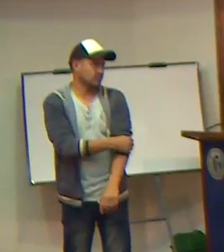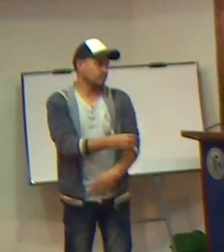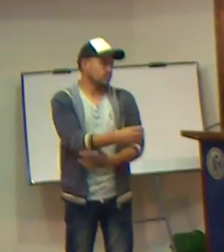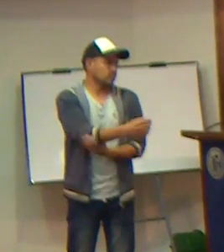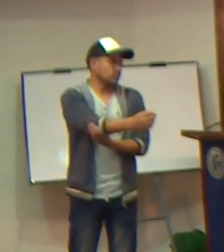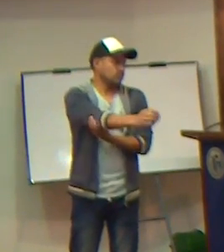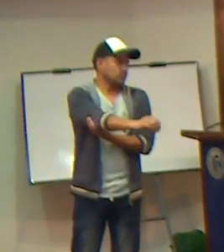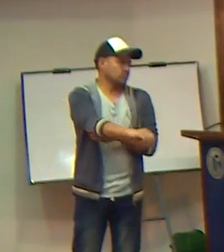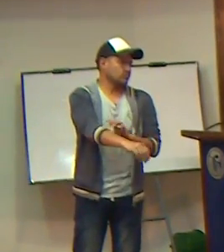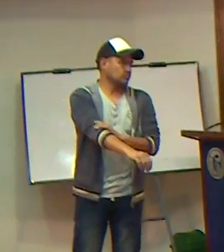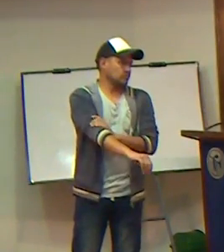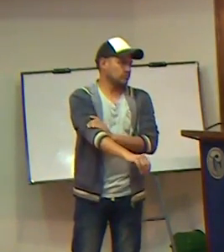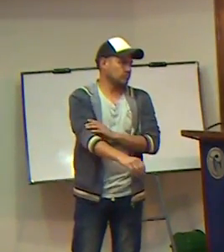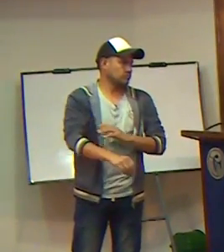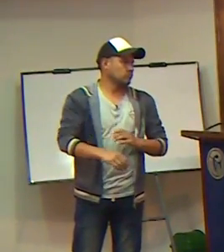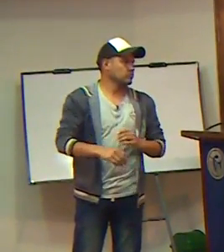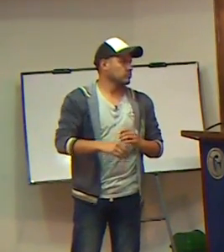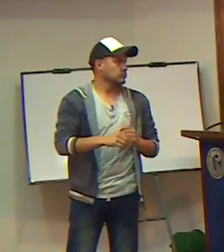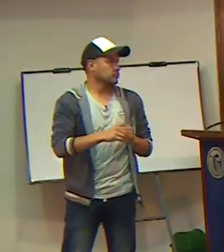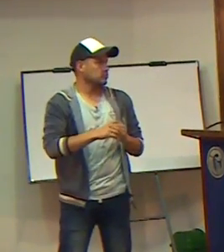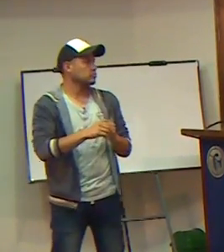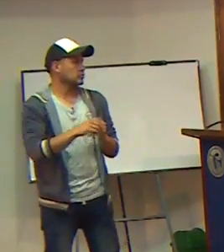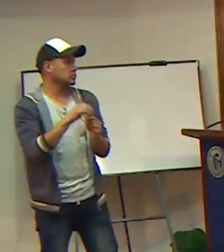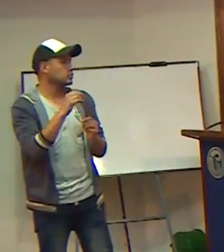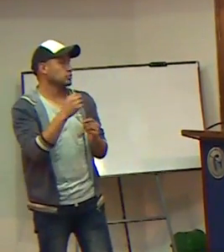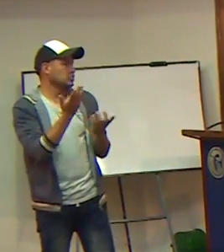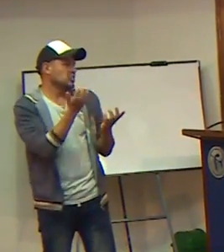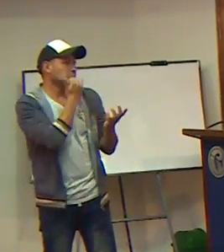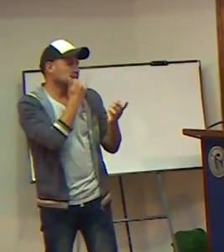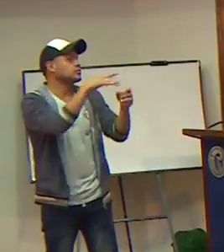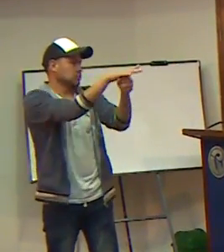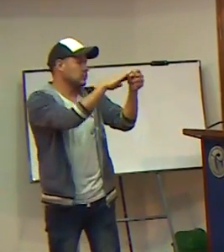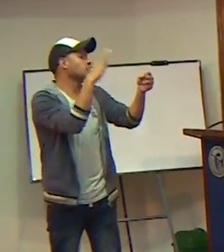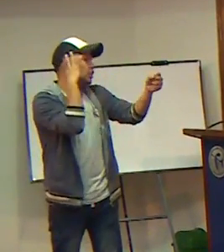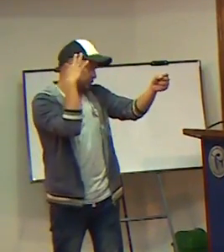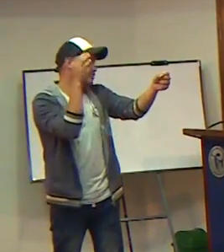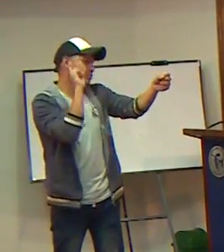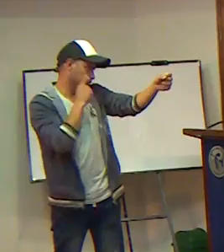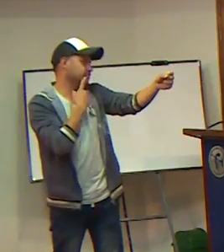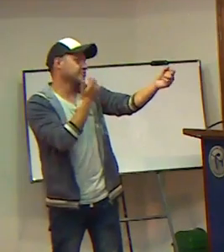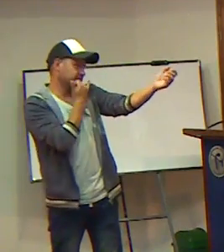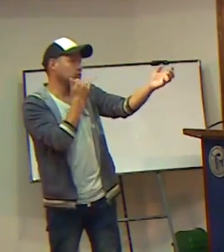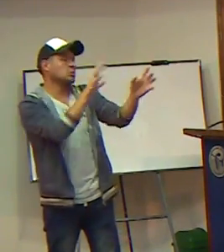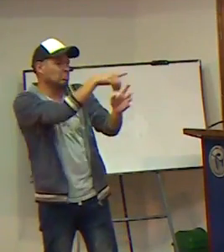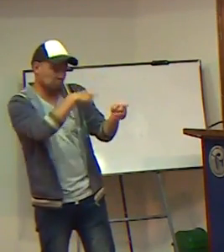guerra, personas oyentes? ¿Qué pasaría si la situación fuera al revés?